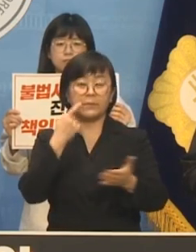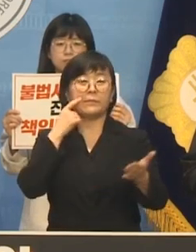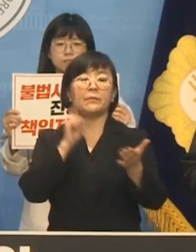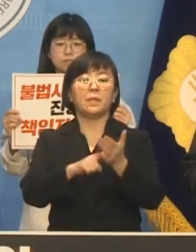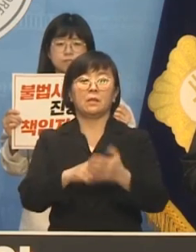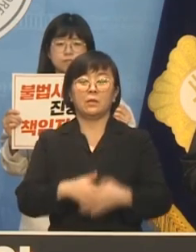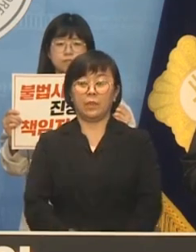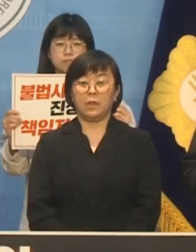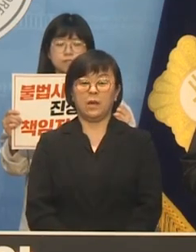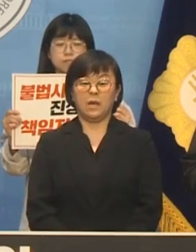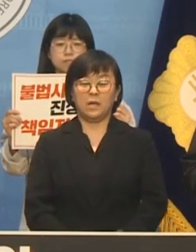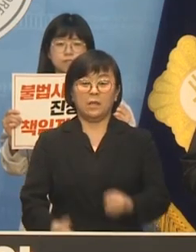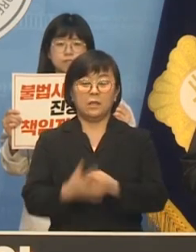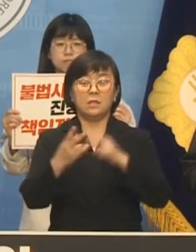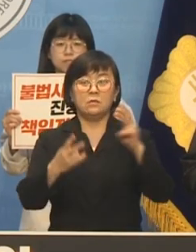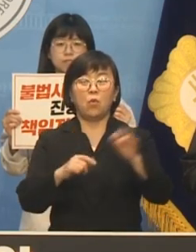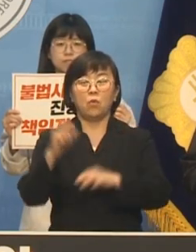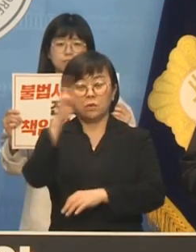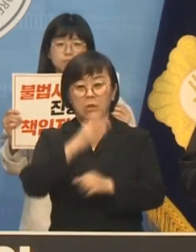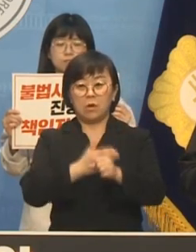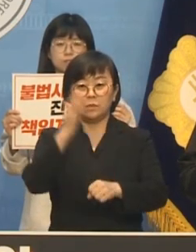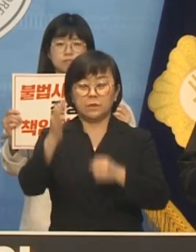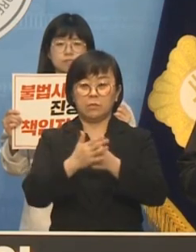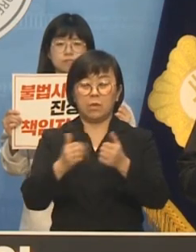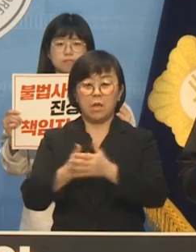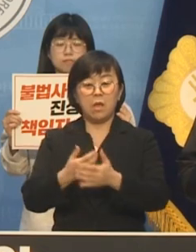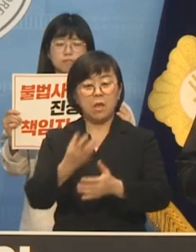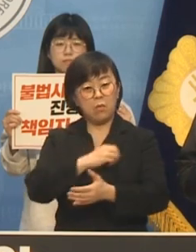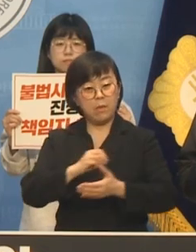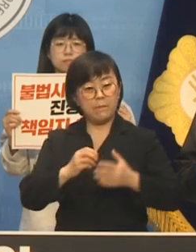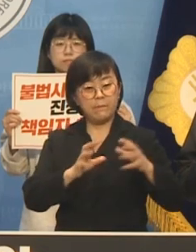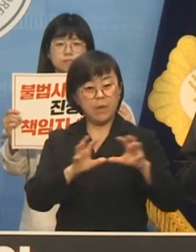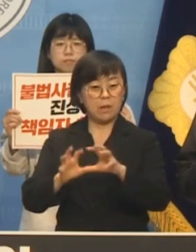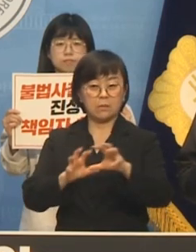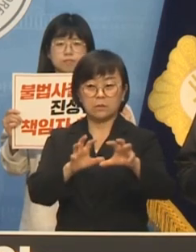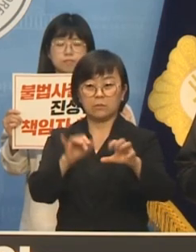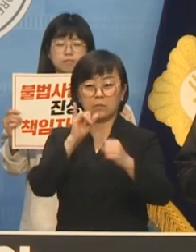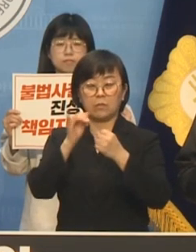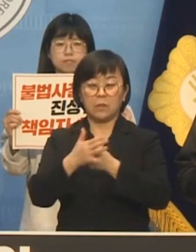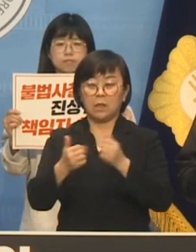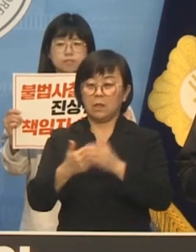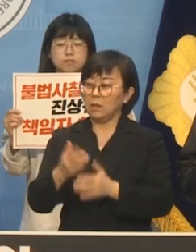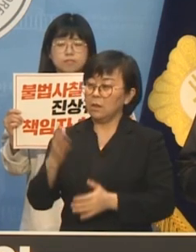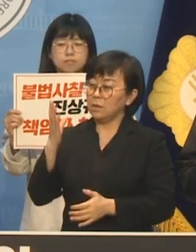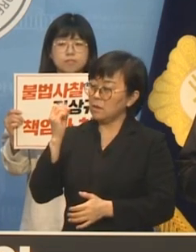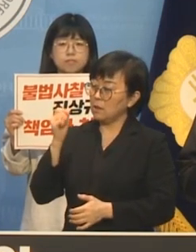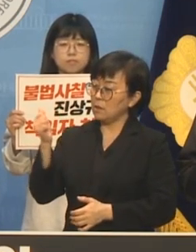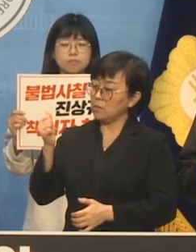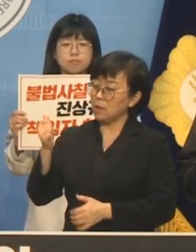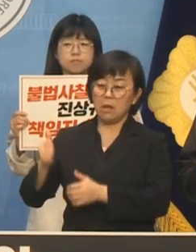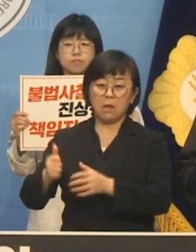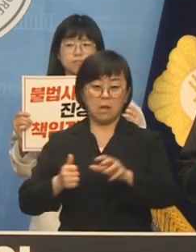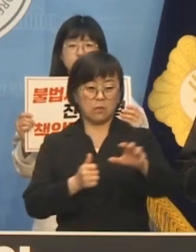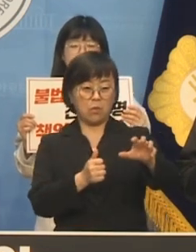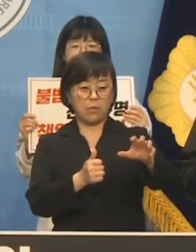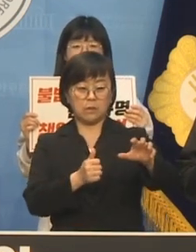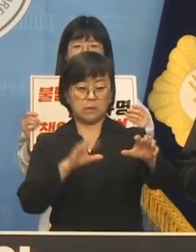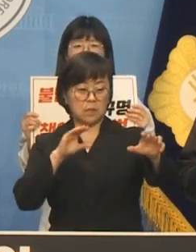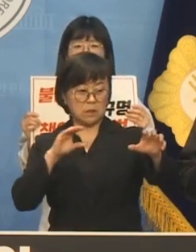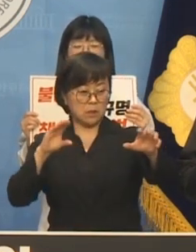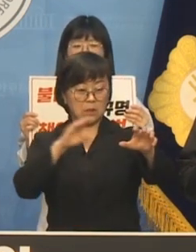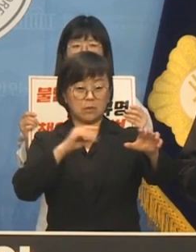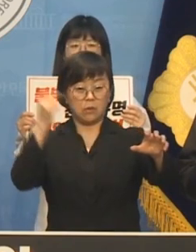22일 오전 9시 대진연 회원 몇 명이 함께 이동하던 중 신혼미상의 남성이 계속 자신들의 사진을 찍고